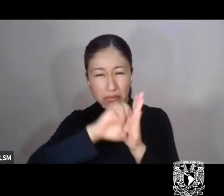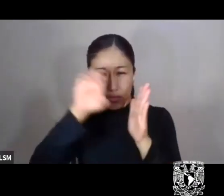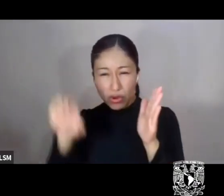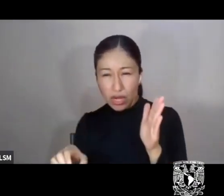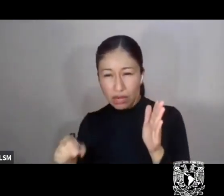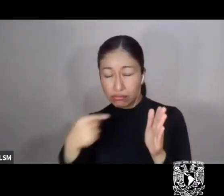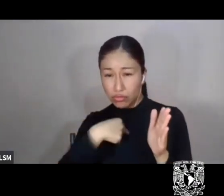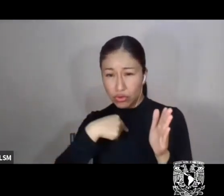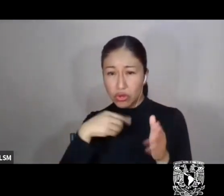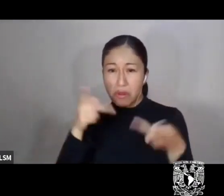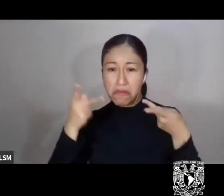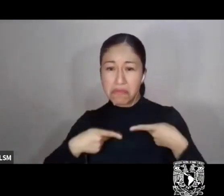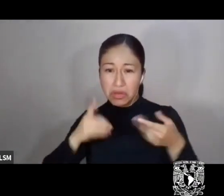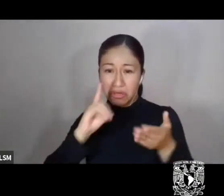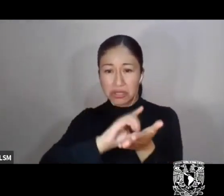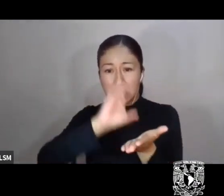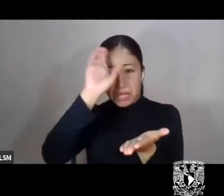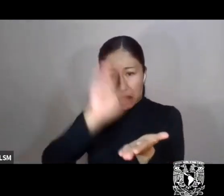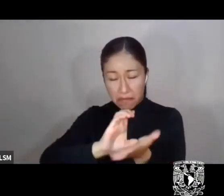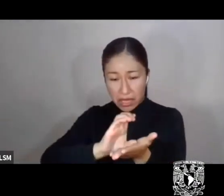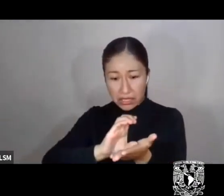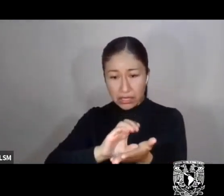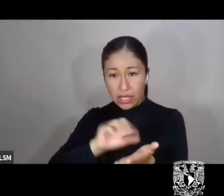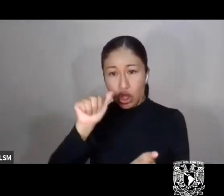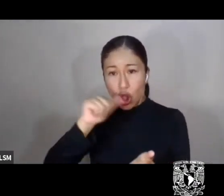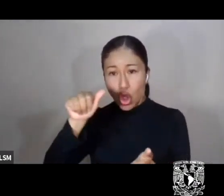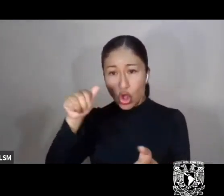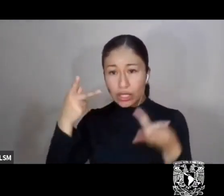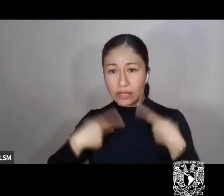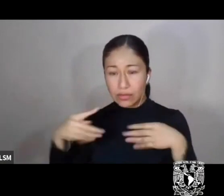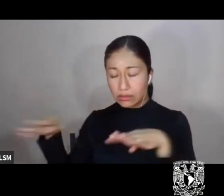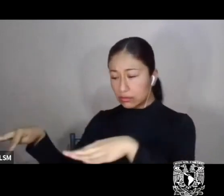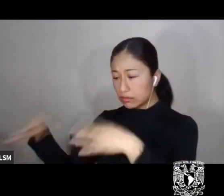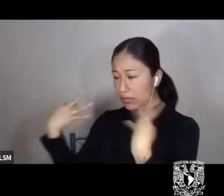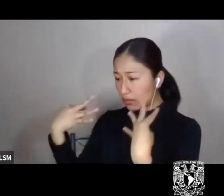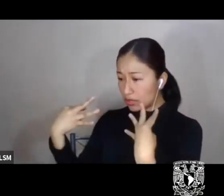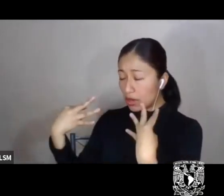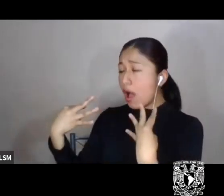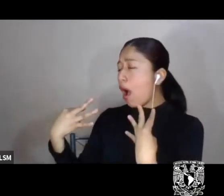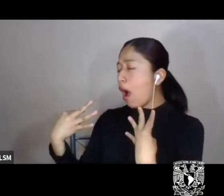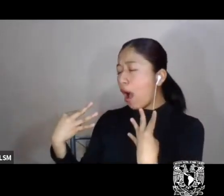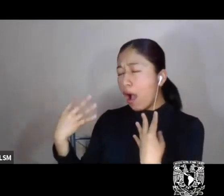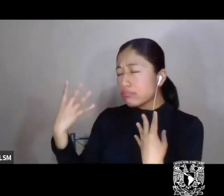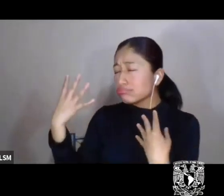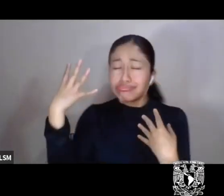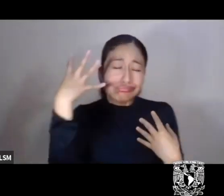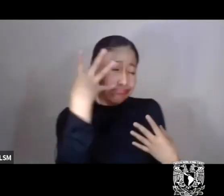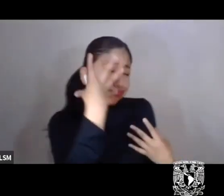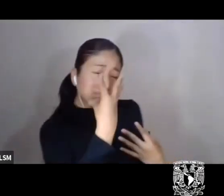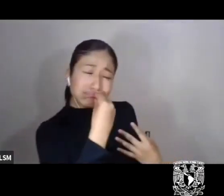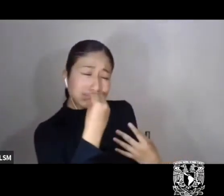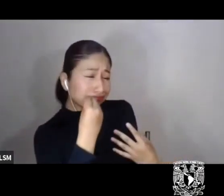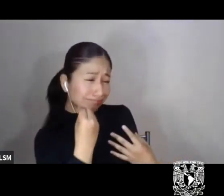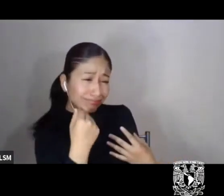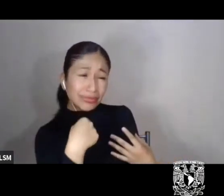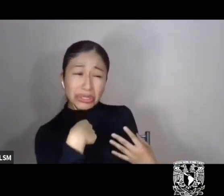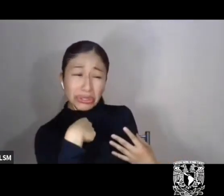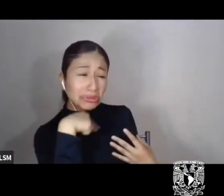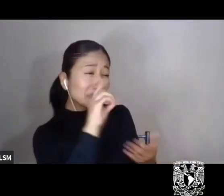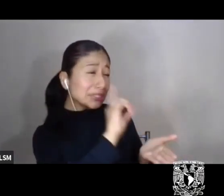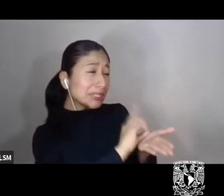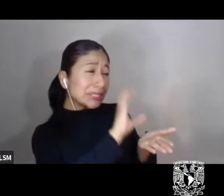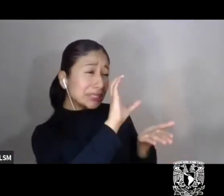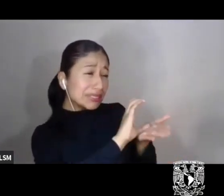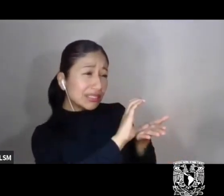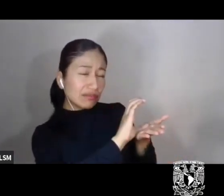demás personas. Y tal vez eso implicaría no nada más la romantización de la discapacidad, sino en